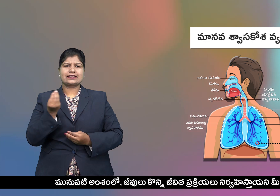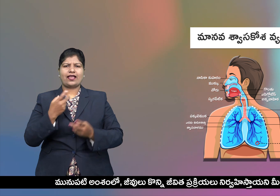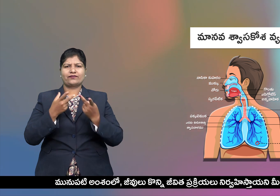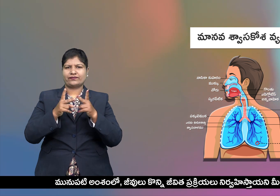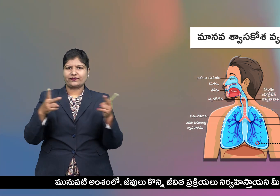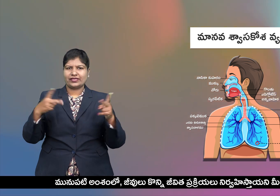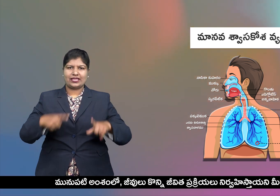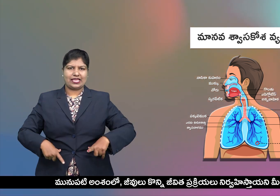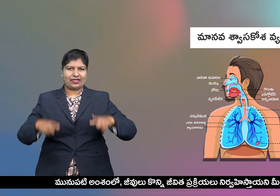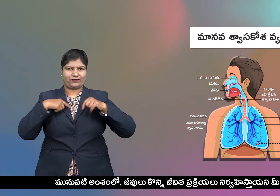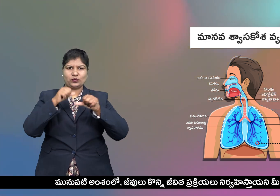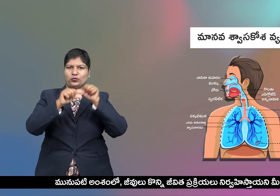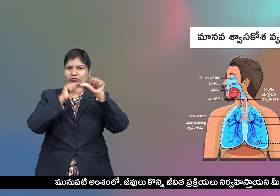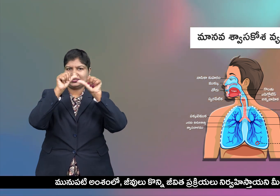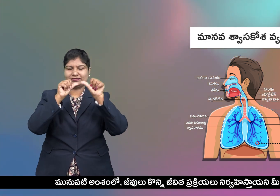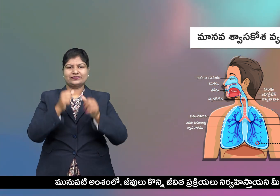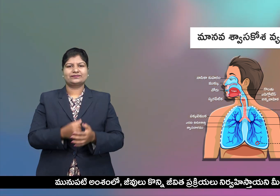మీరు తెలుసుకున్నారు.